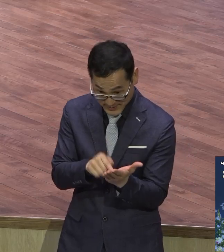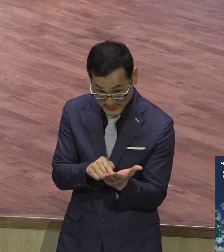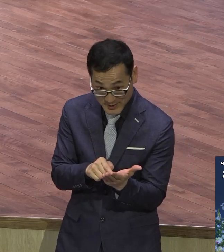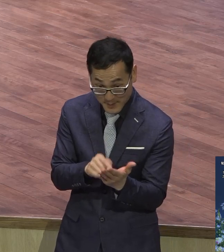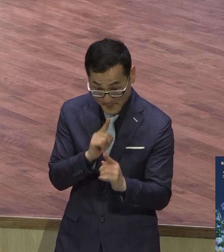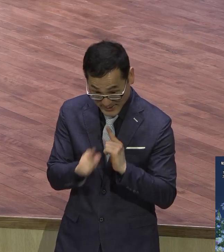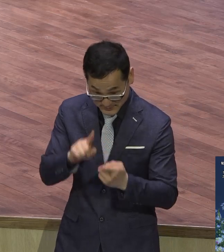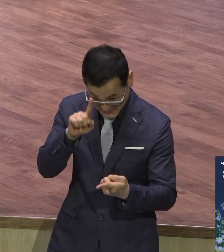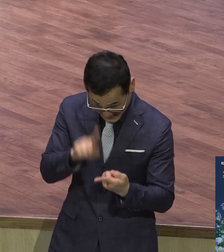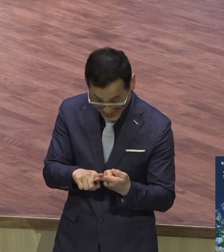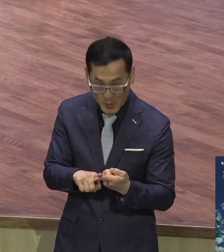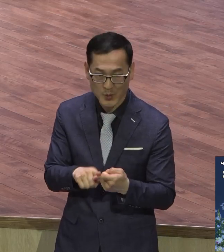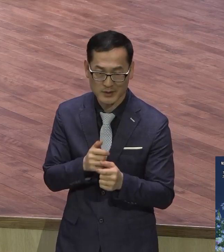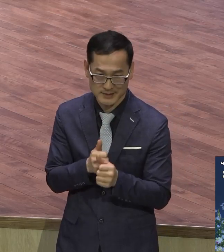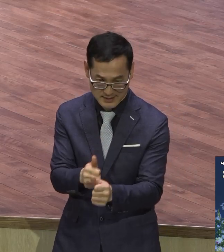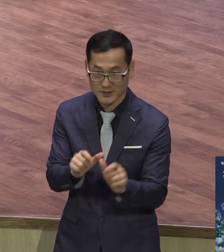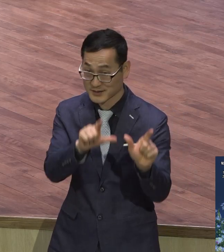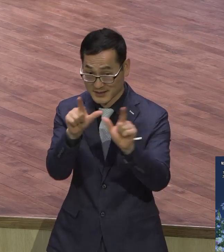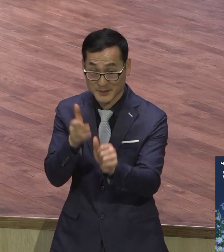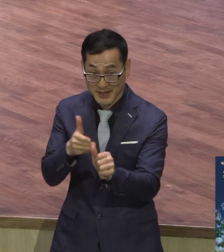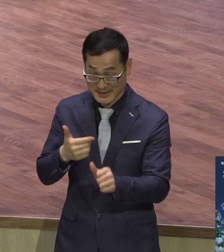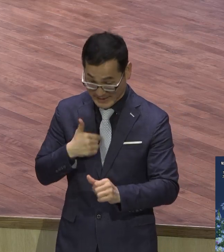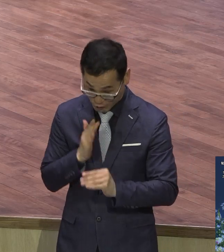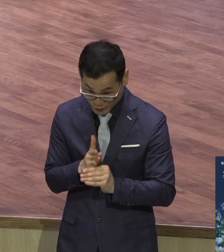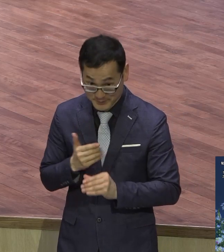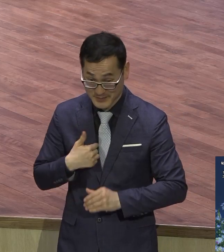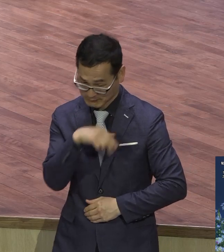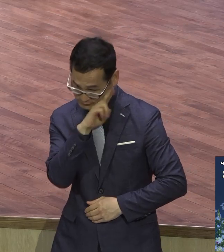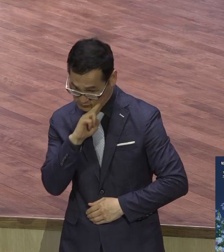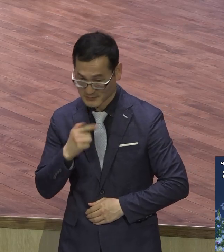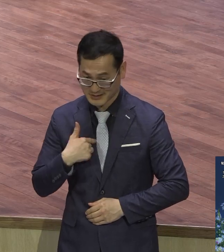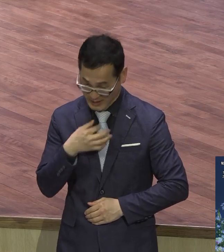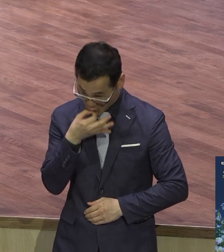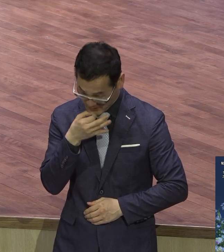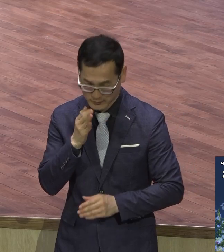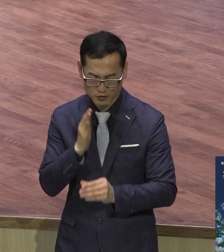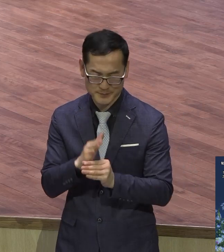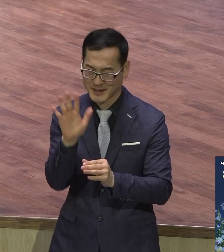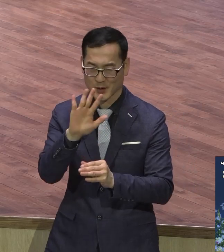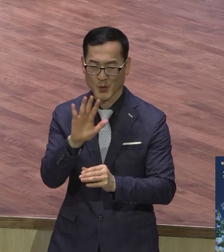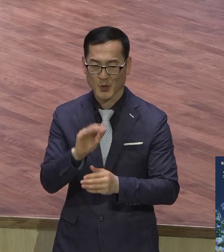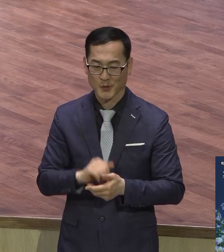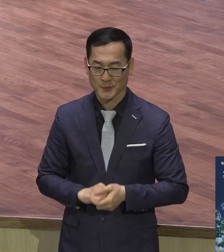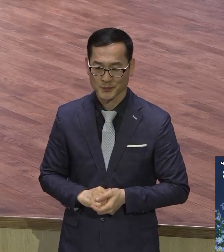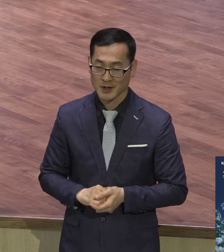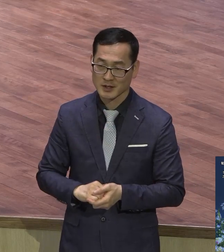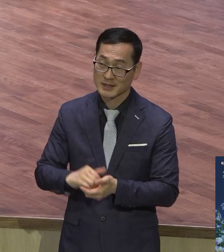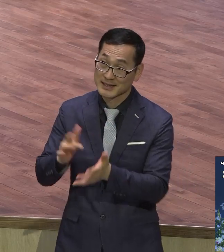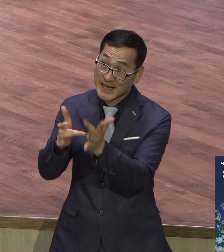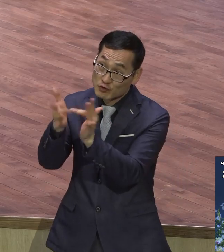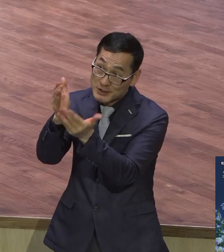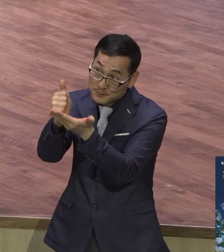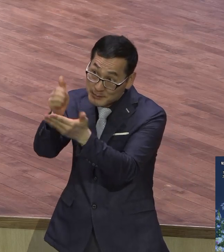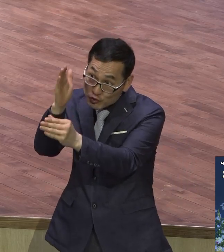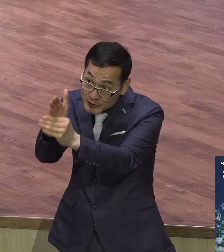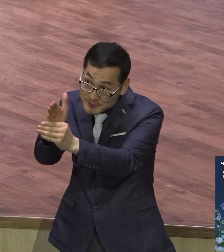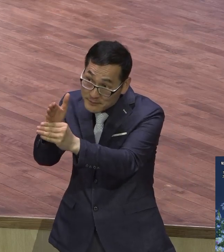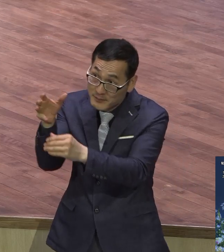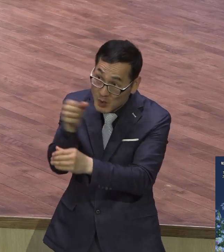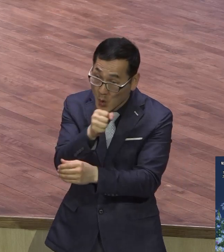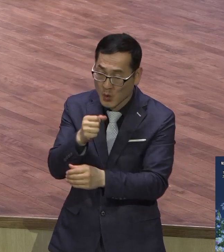성경 내 기분 내 감정 내 편리가 아니에요 그래서 글씨도 관점으로 모든 것을